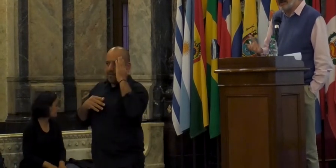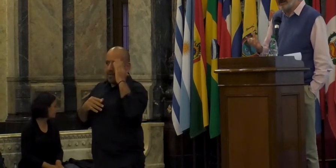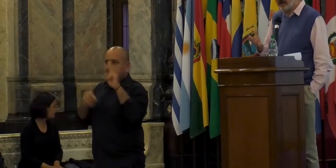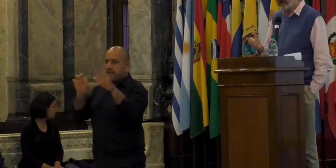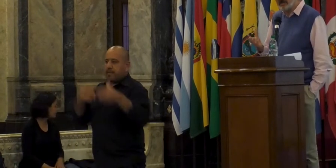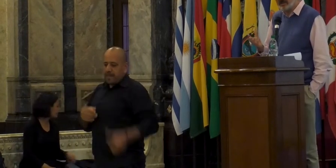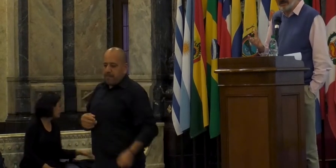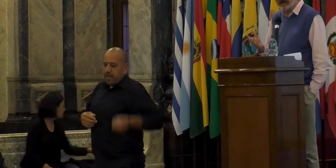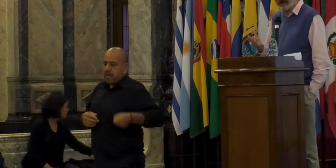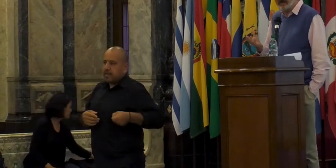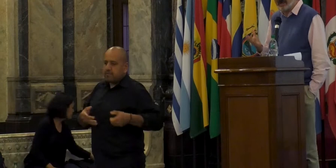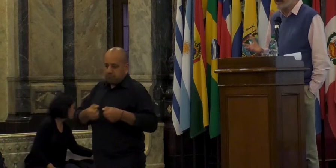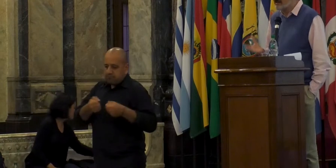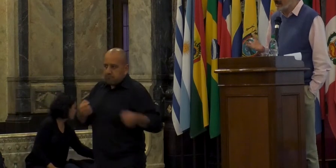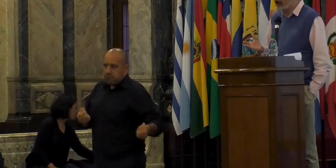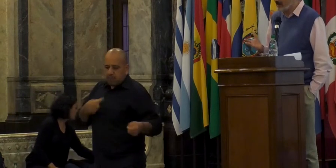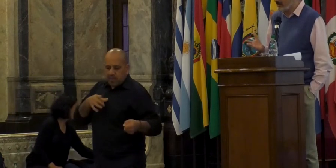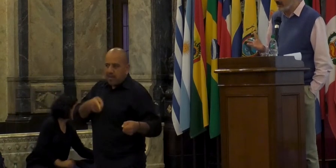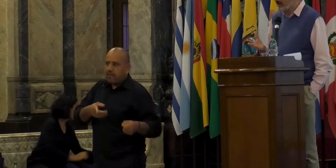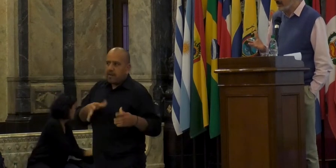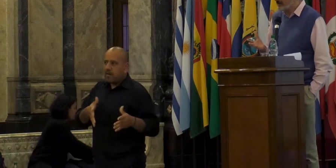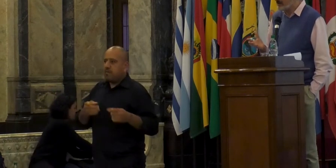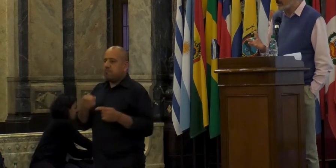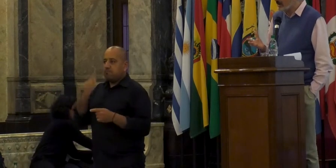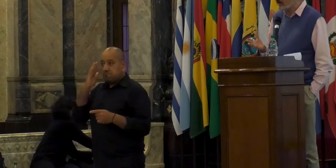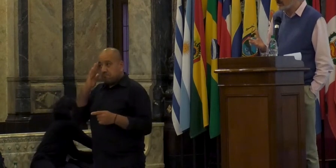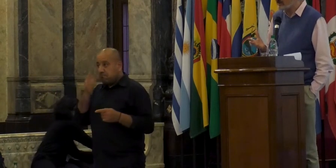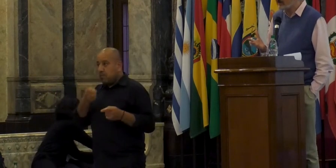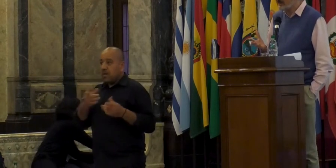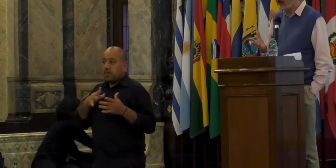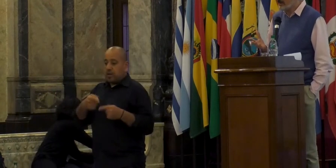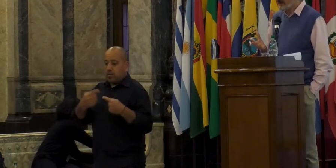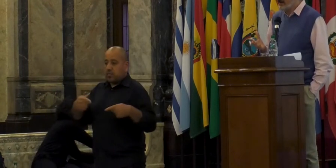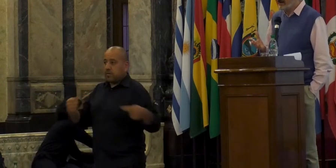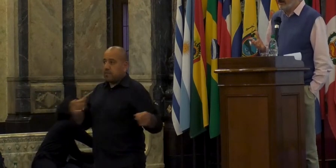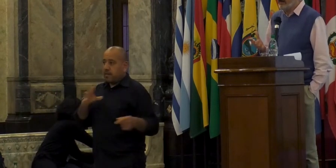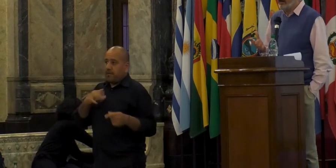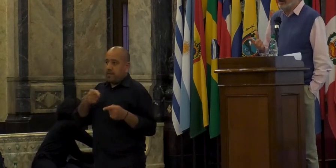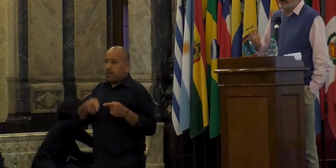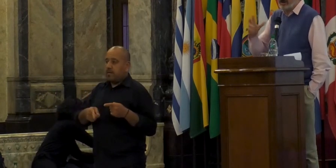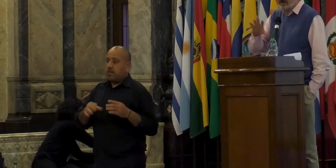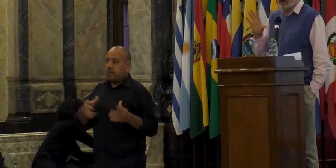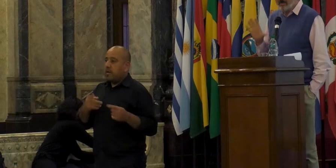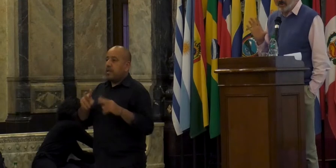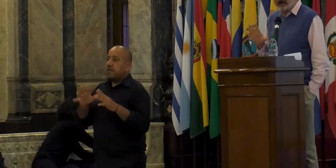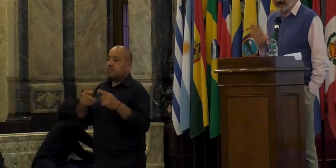las maletas de Auschwitz, porque las maletas están todavía allí. O sea, esos objetos, los objetos son muy importantes